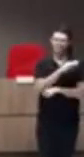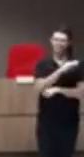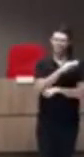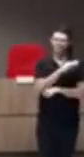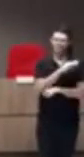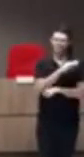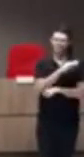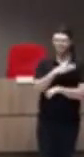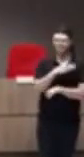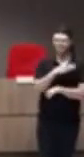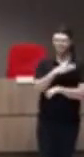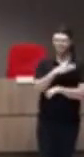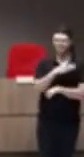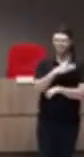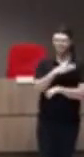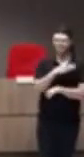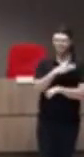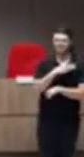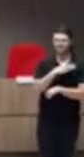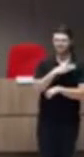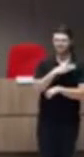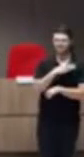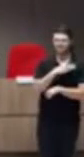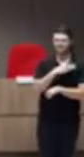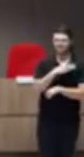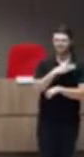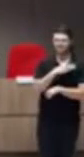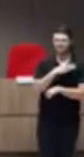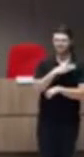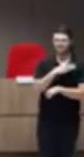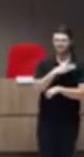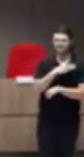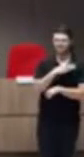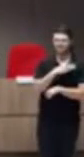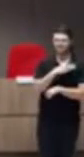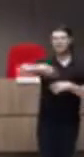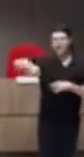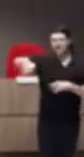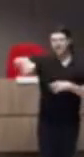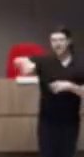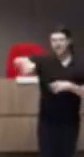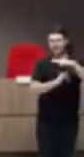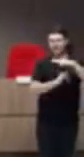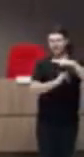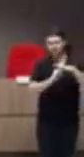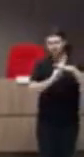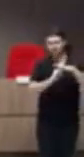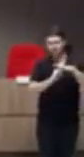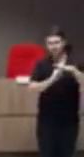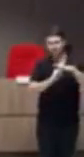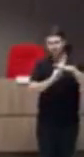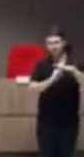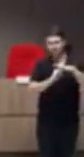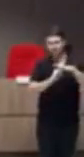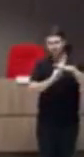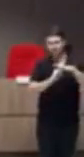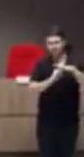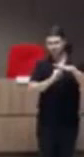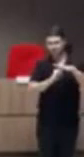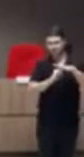Conselho Federal de Psicologia. Essas instituições que foram responsáveis pelo relatório nacional que hoje vocês têm